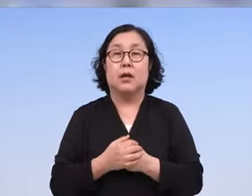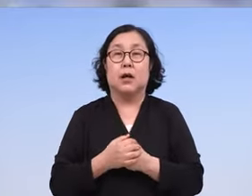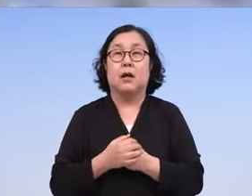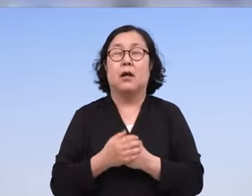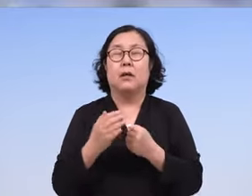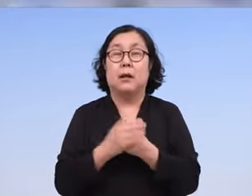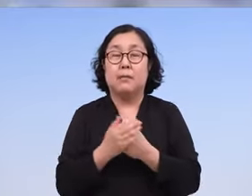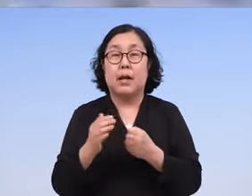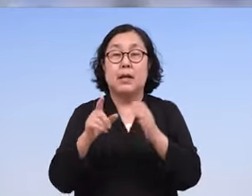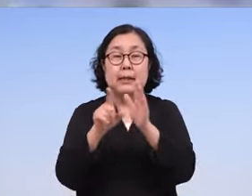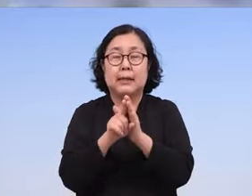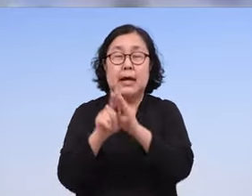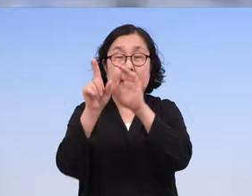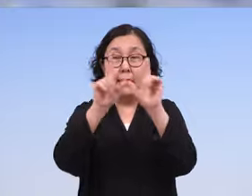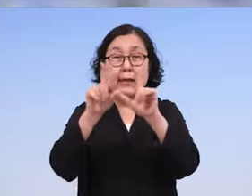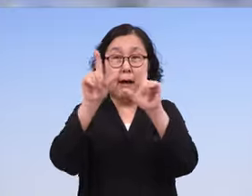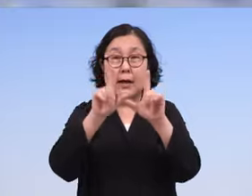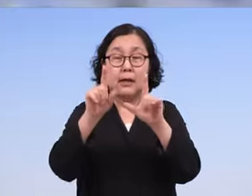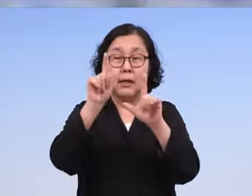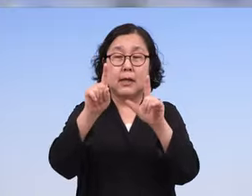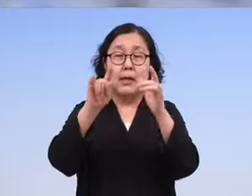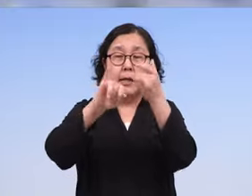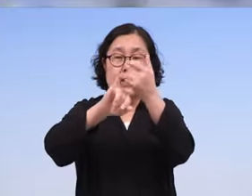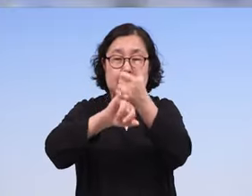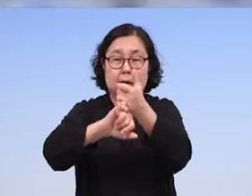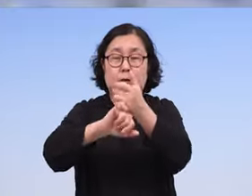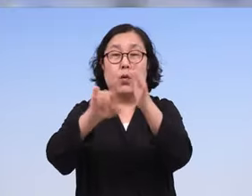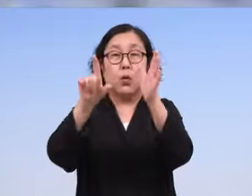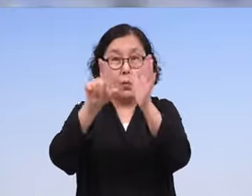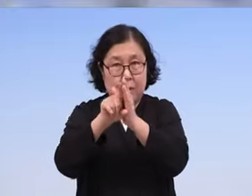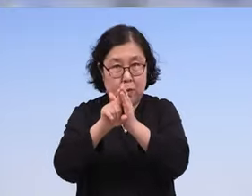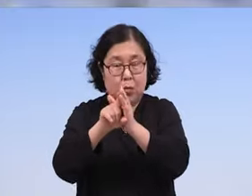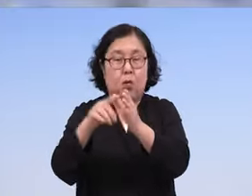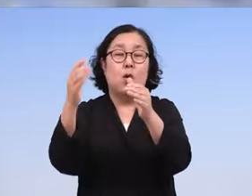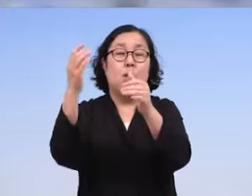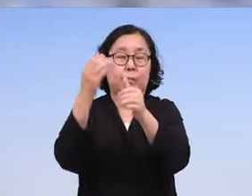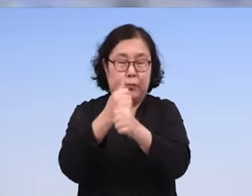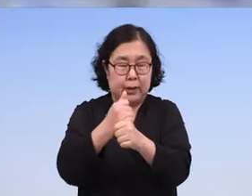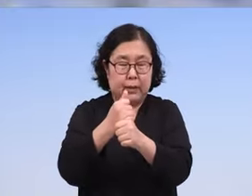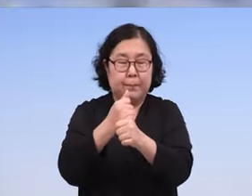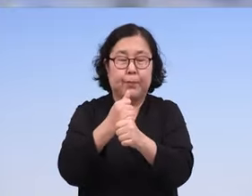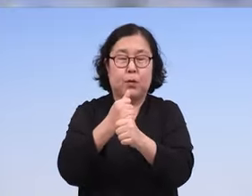신앙생활은 이 약속을 믿고 붙잡고 그 약속을